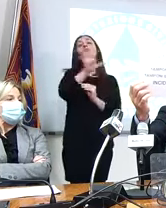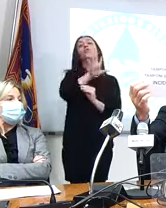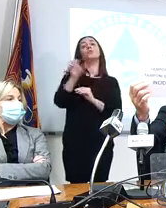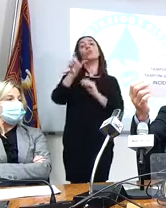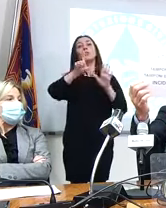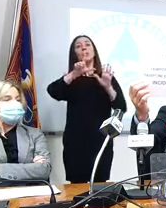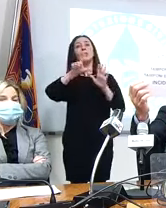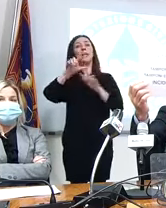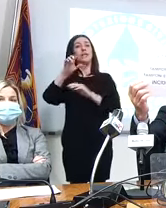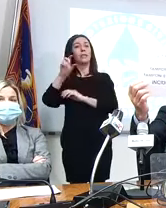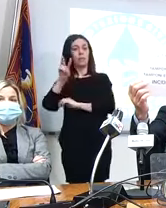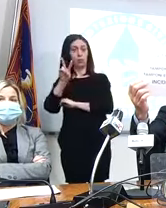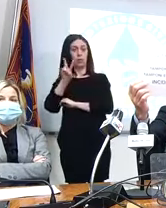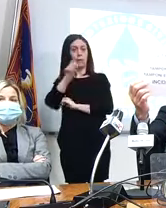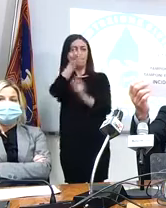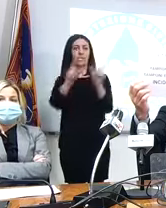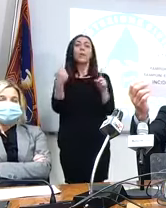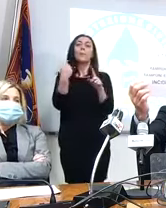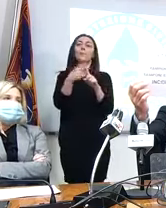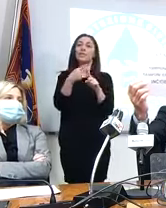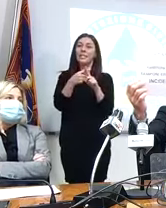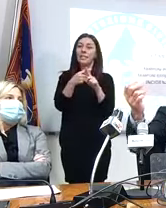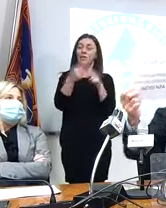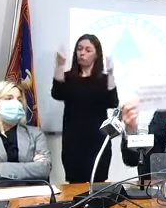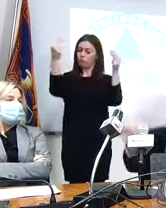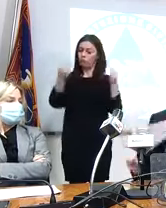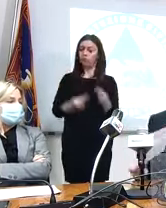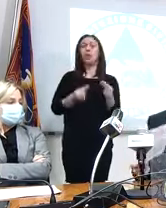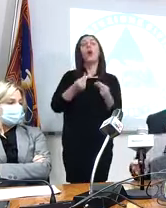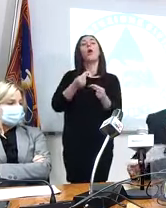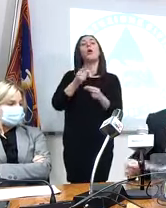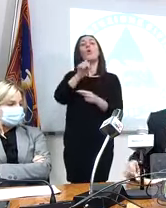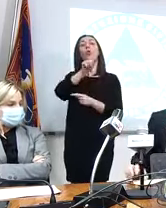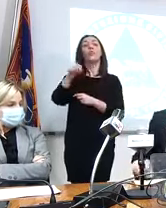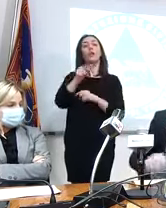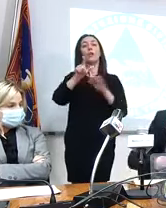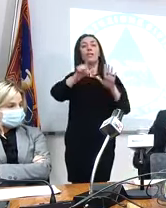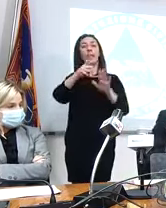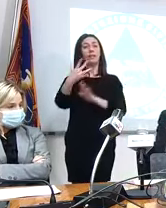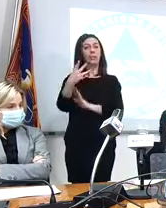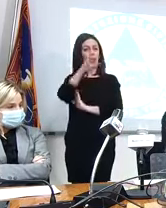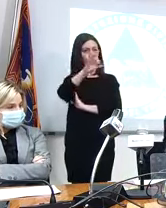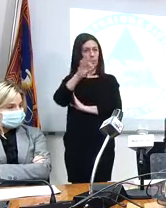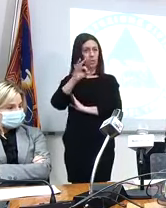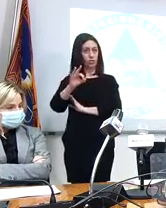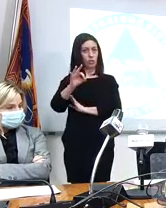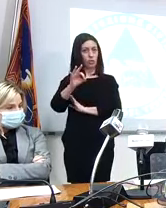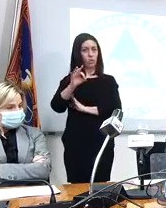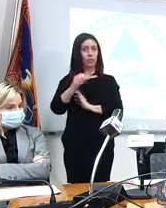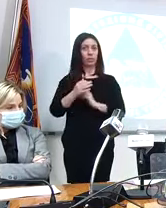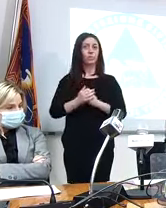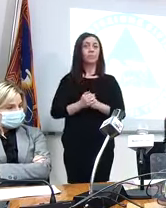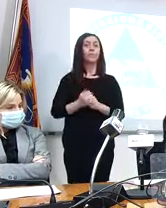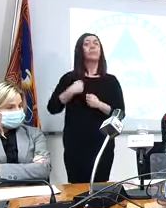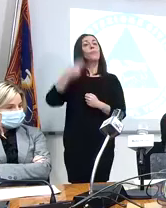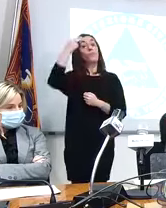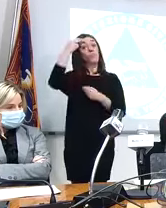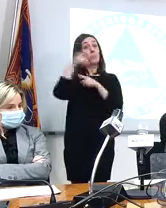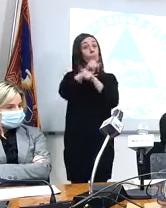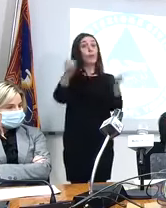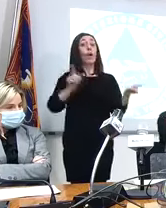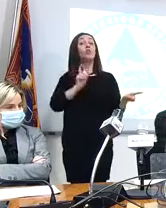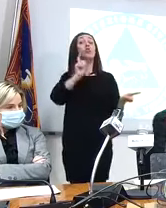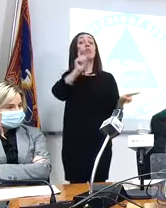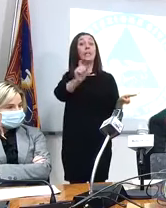572 positivi, quindi 1,75. All'Uopo vi ricordo anche che giovedì prossimo ci